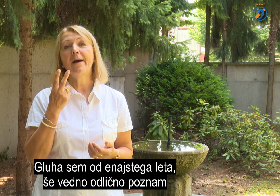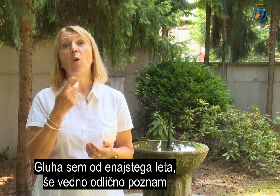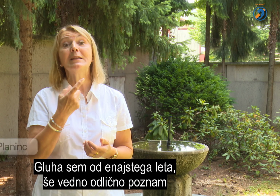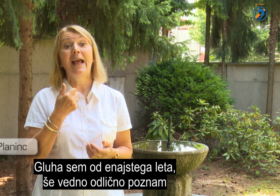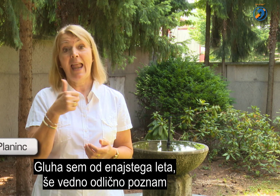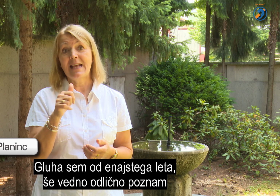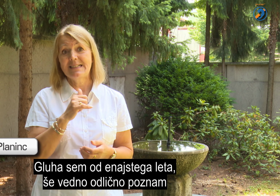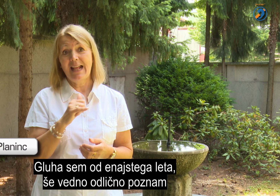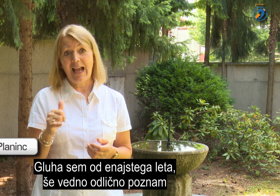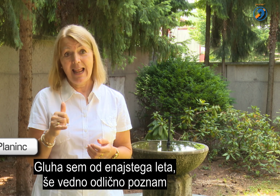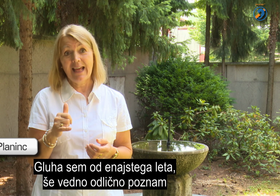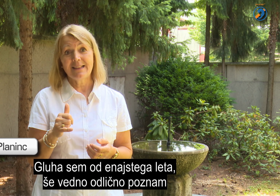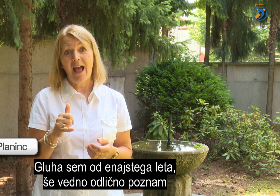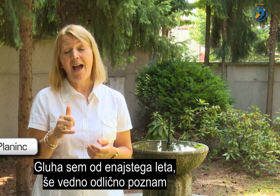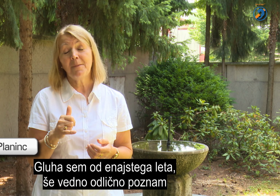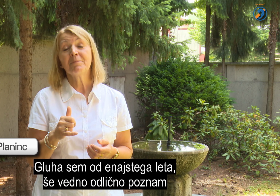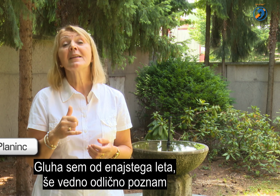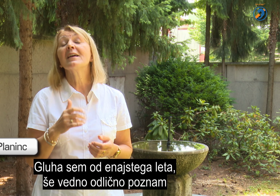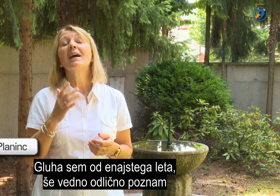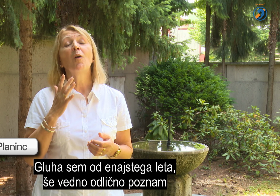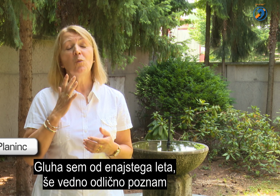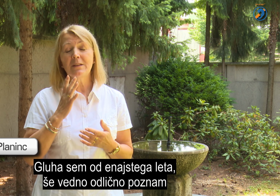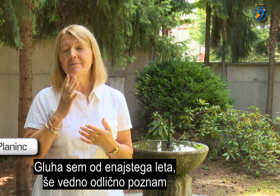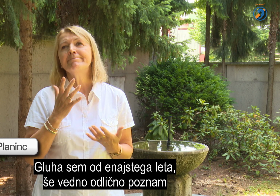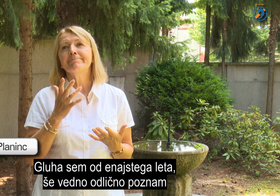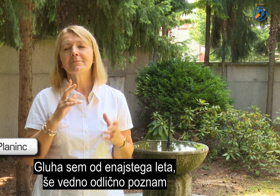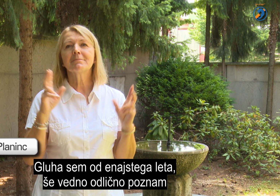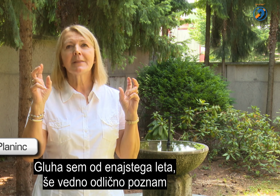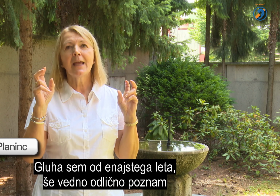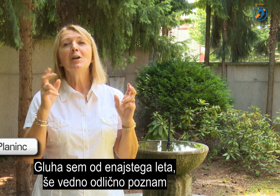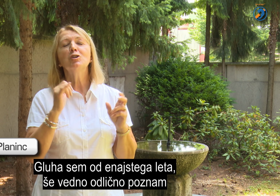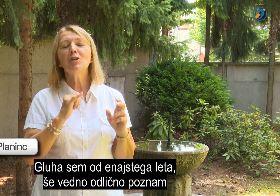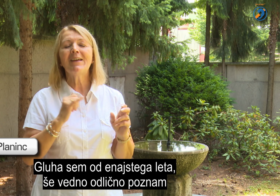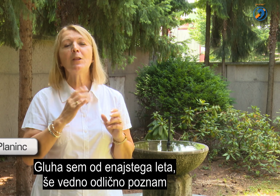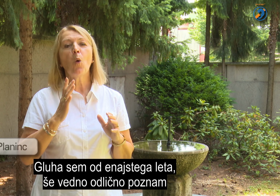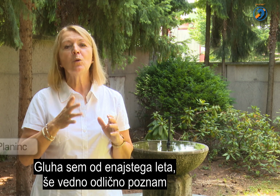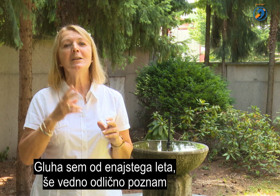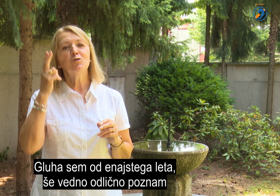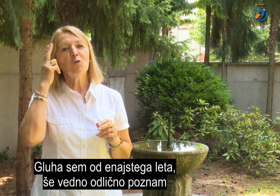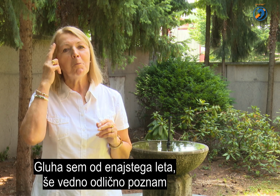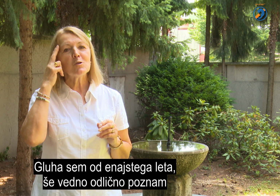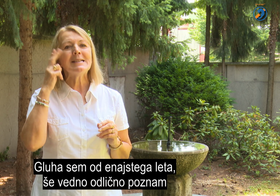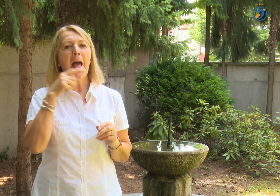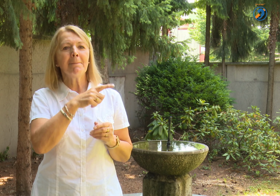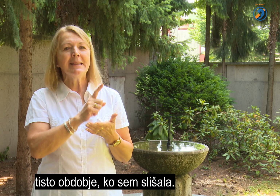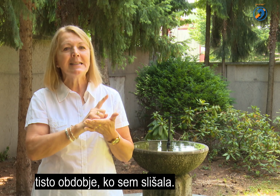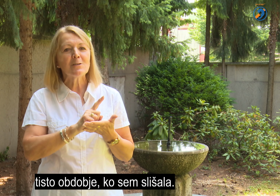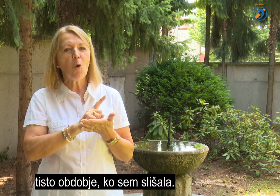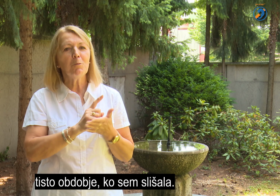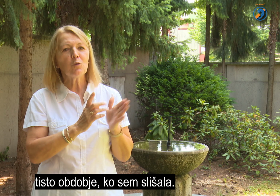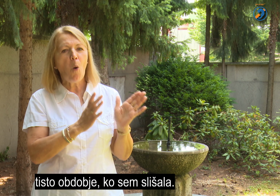Gluha sem od 11. leta. Še vedno odlično poznam tisto obdobje, ko sem slišala.